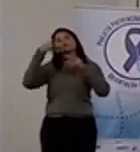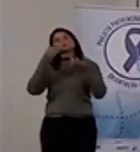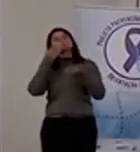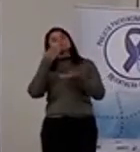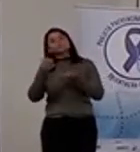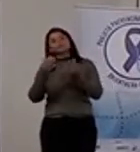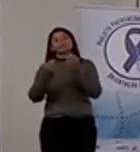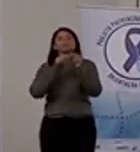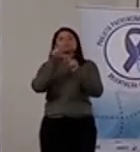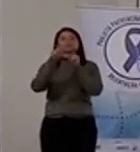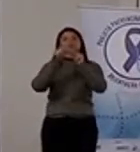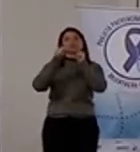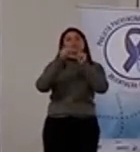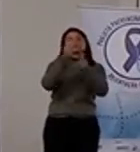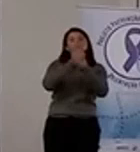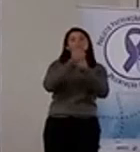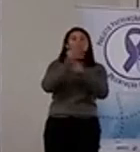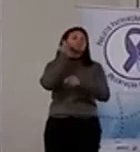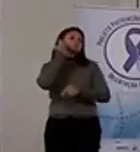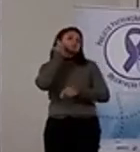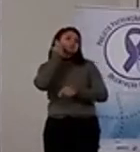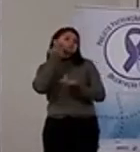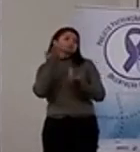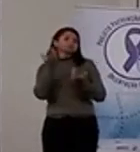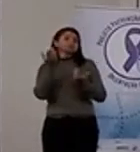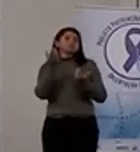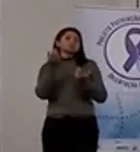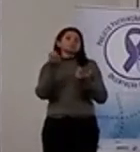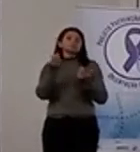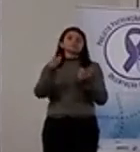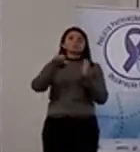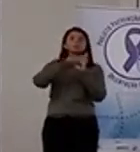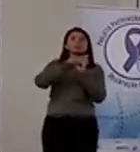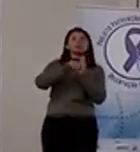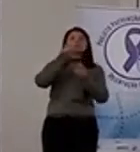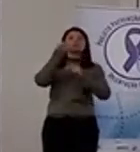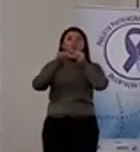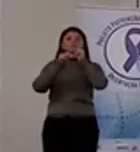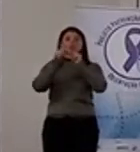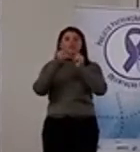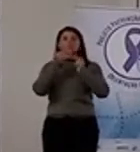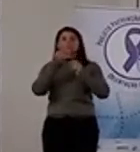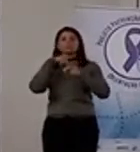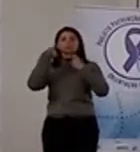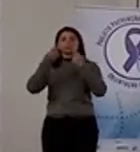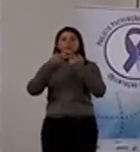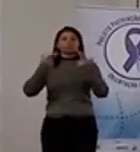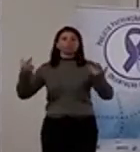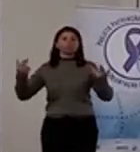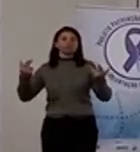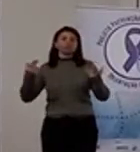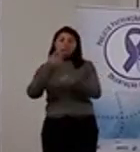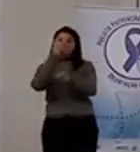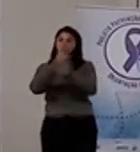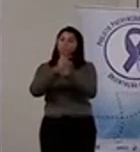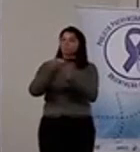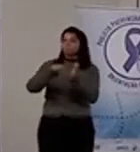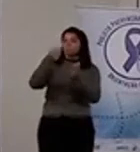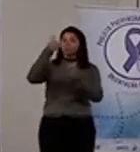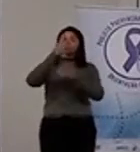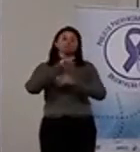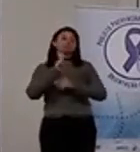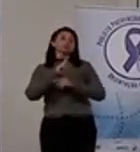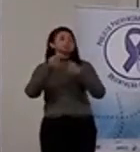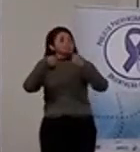Vem tudo negativo. Então você continua a investigação. Nem sempre, e na maior parte das vezes, o geneticista não acerta de primeira vez, mas